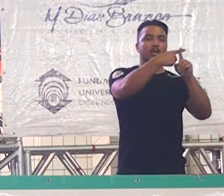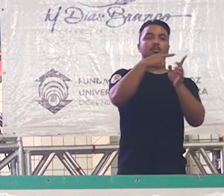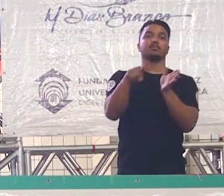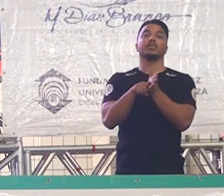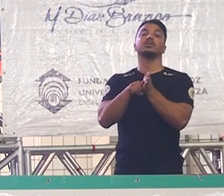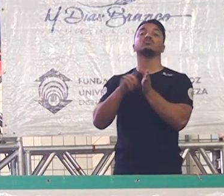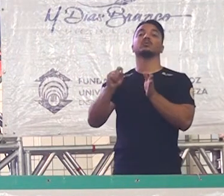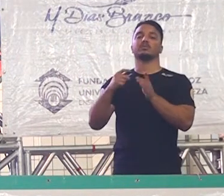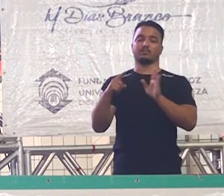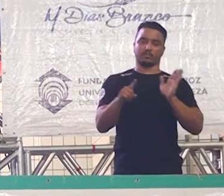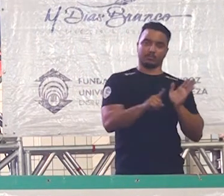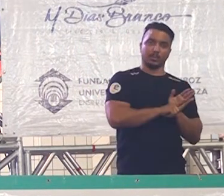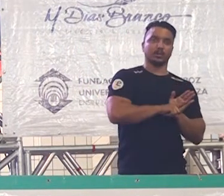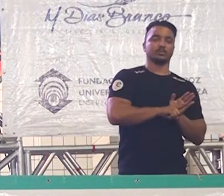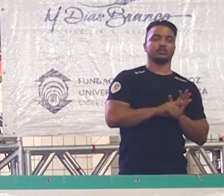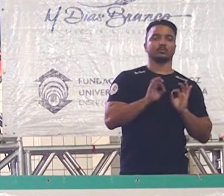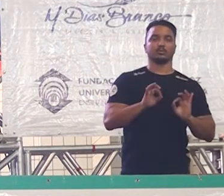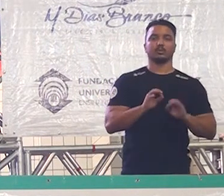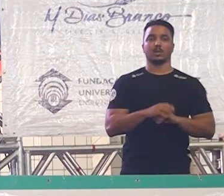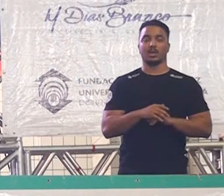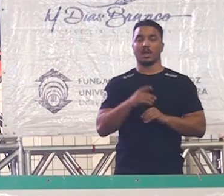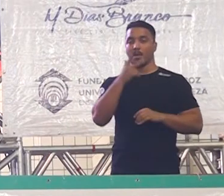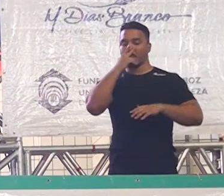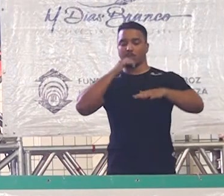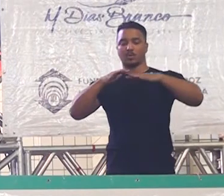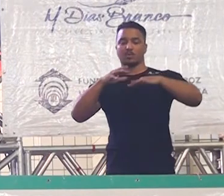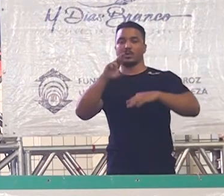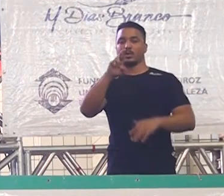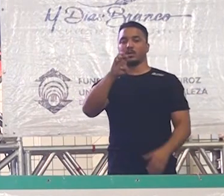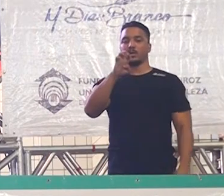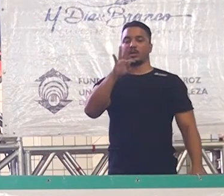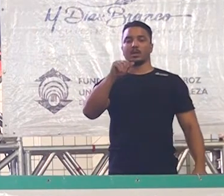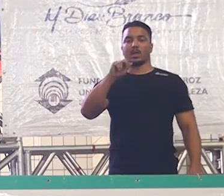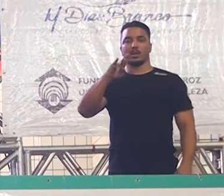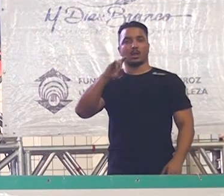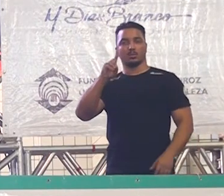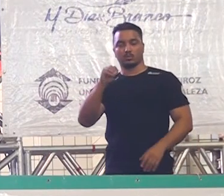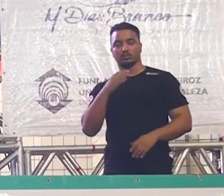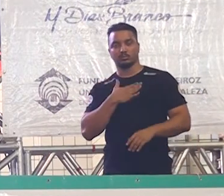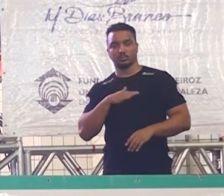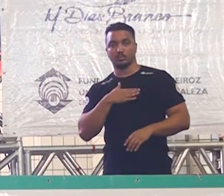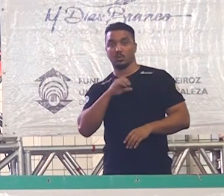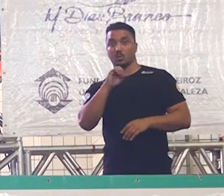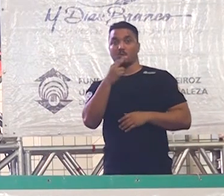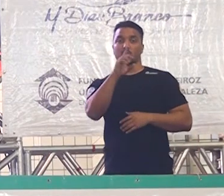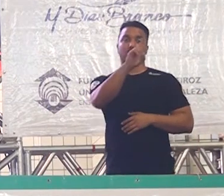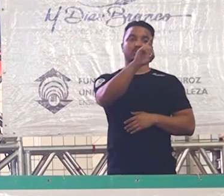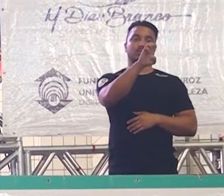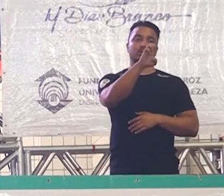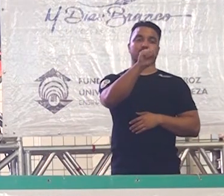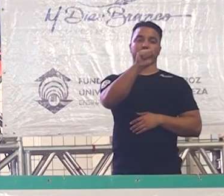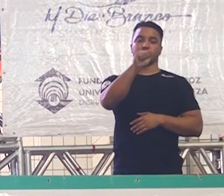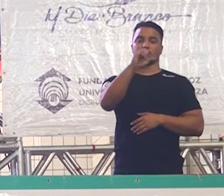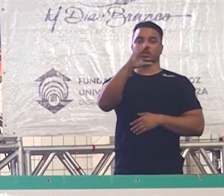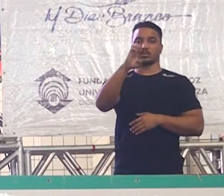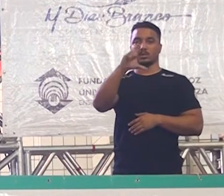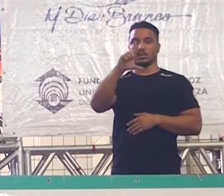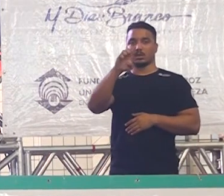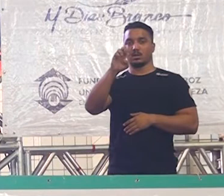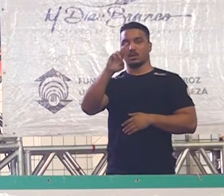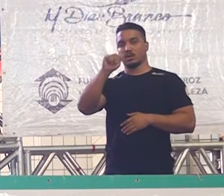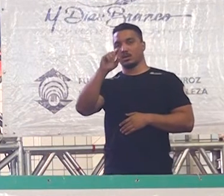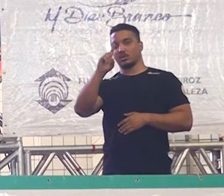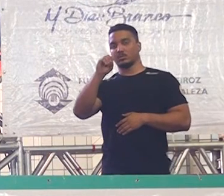menos, menos. Meu movimento vai ser classificado como retardado ou desacelerado. Então meu movimento ele é